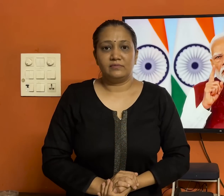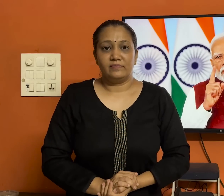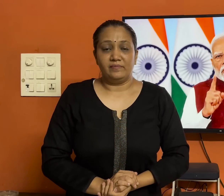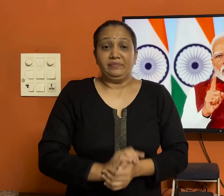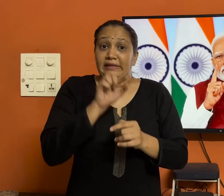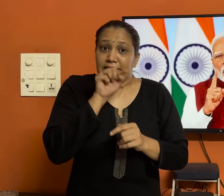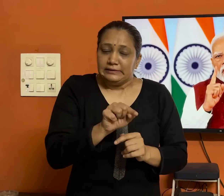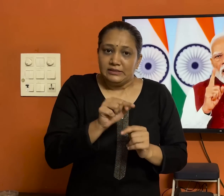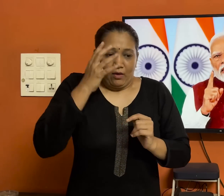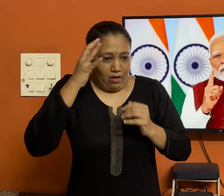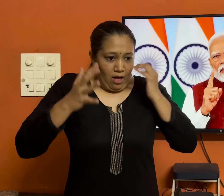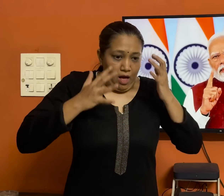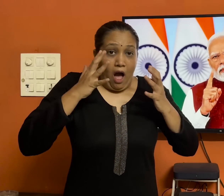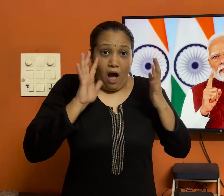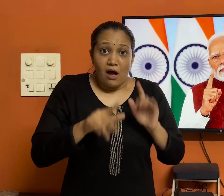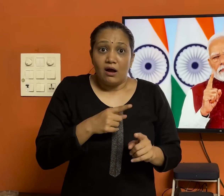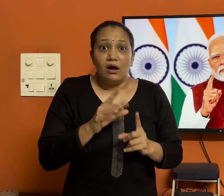और इसी बौखलाहट में